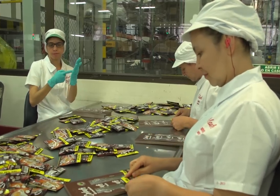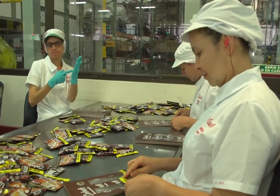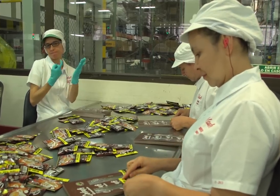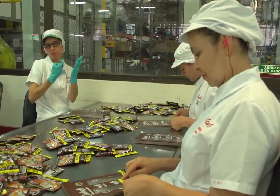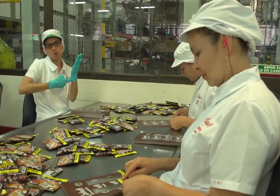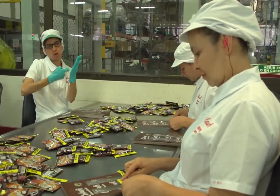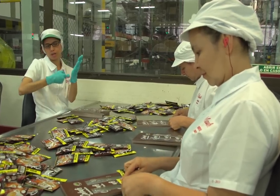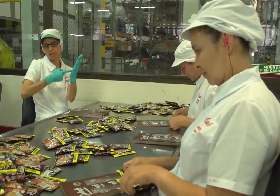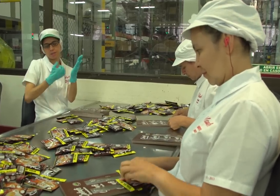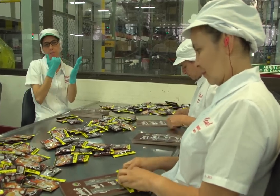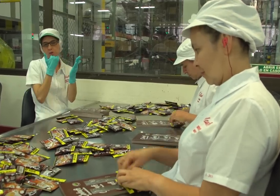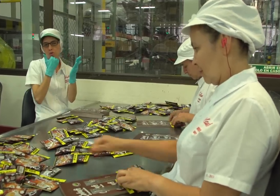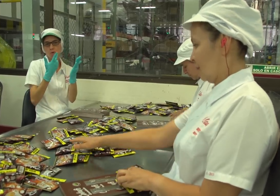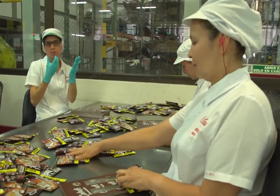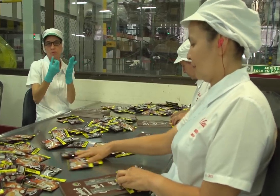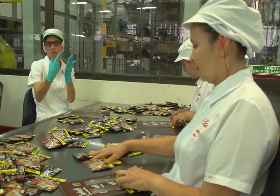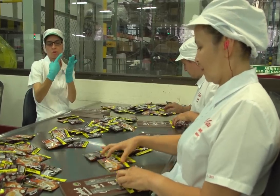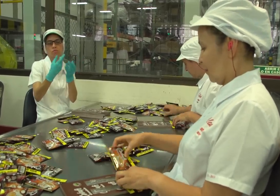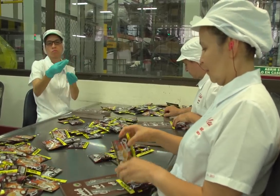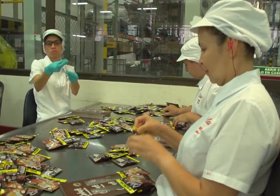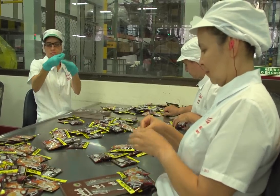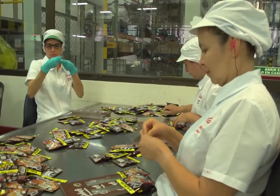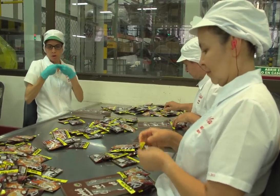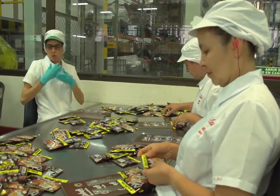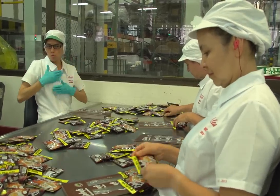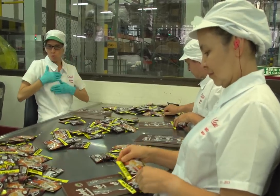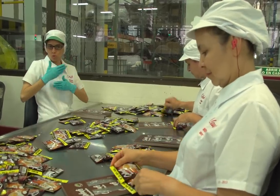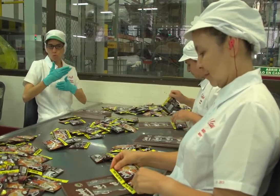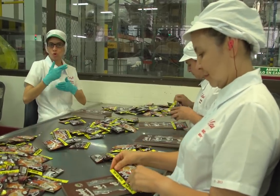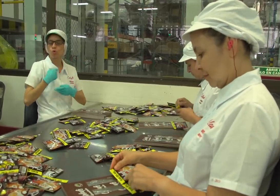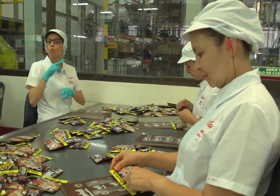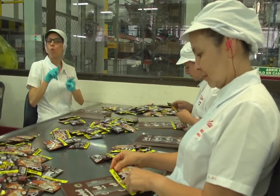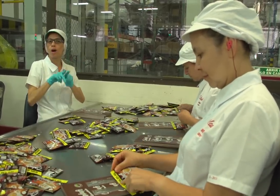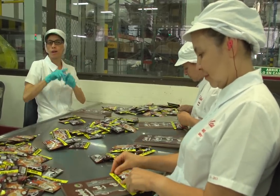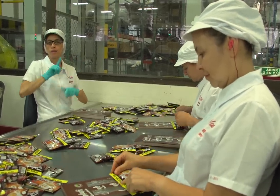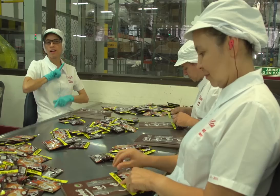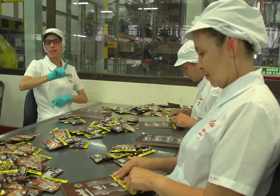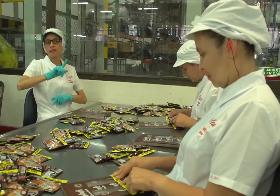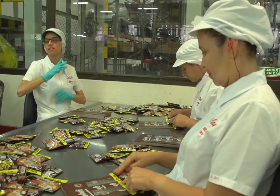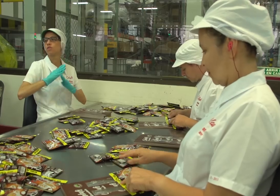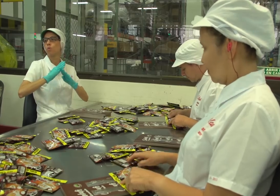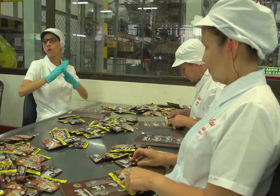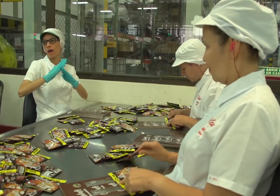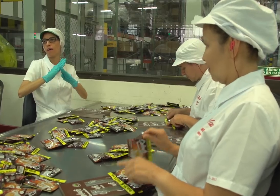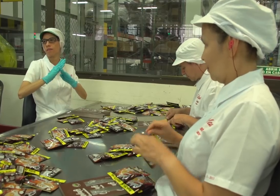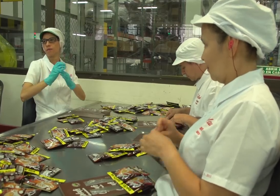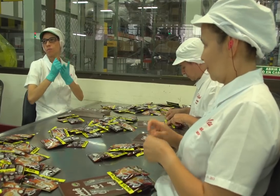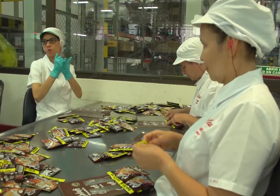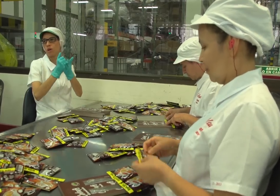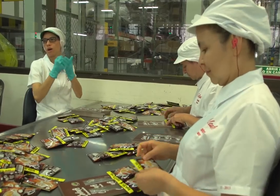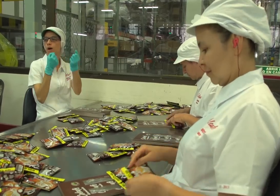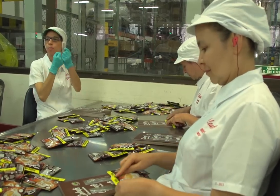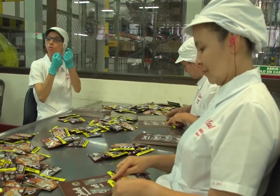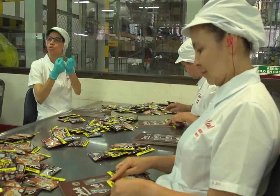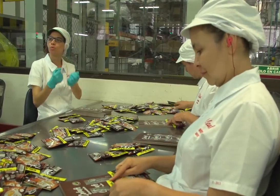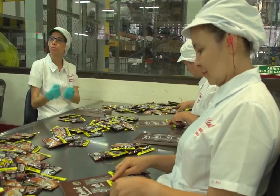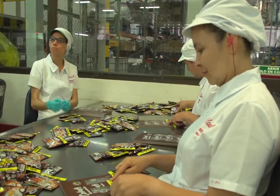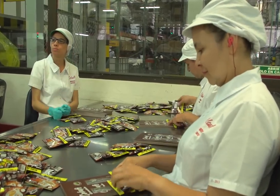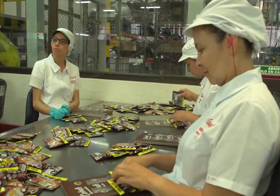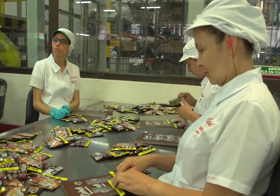un poco más de señas y yo le digo, no, mire, está mal, corrige. Y entonces yo con mucho gusto le ayudo a ella para poder entonces hacerlas bien, yo los